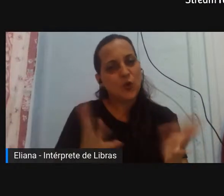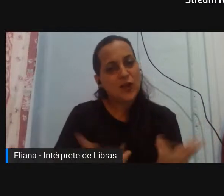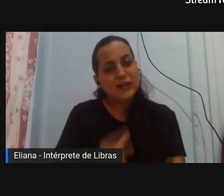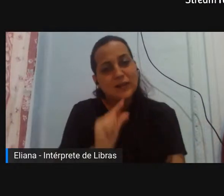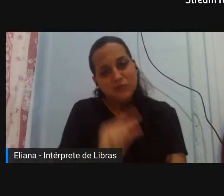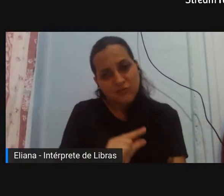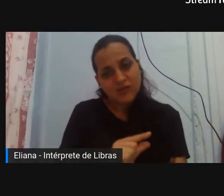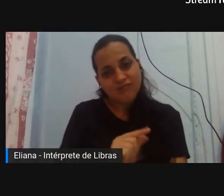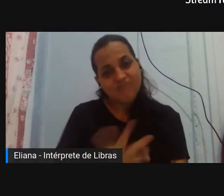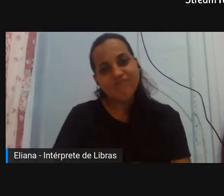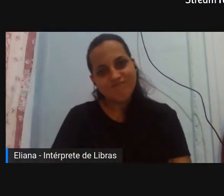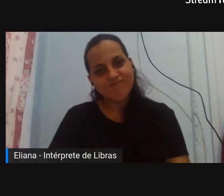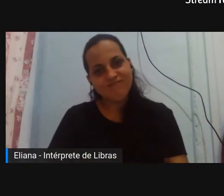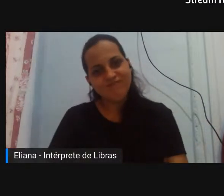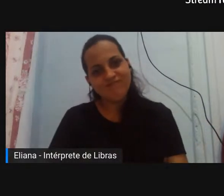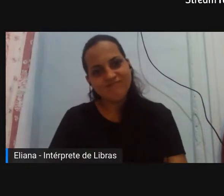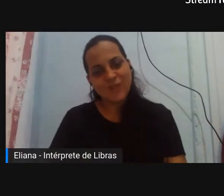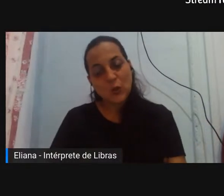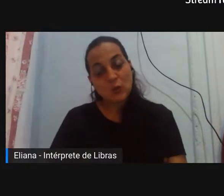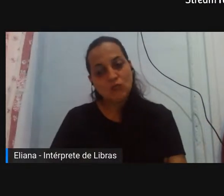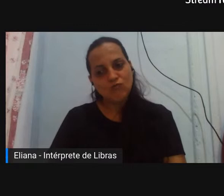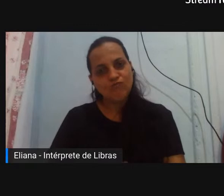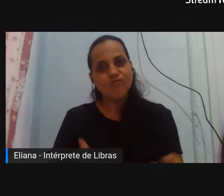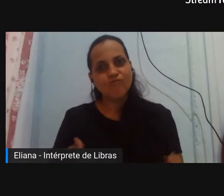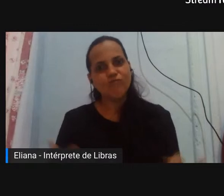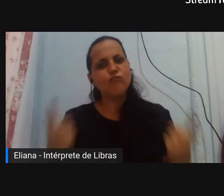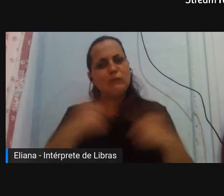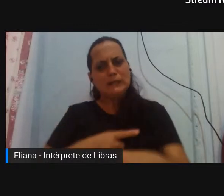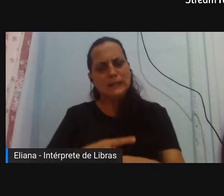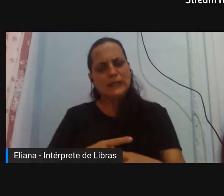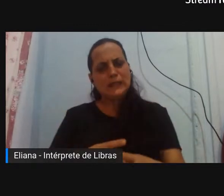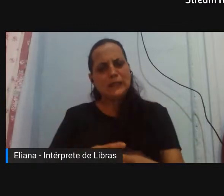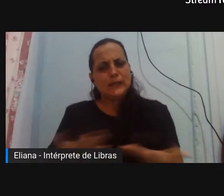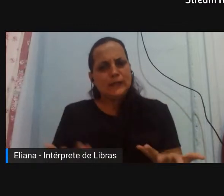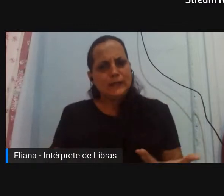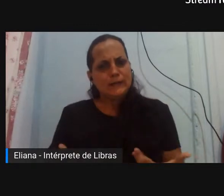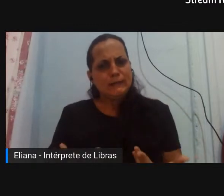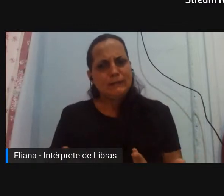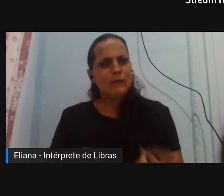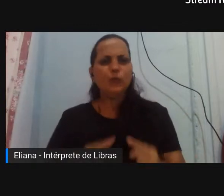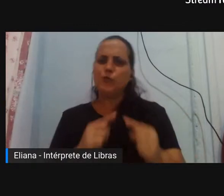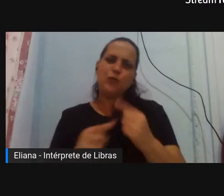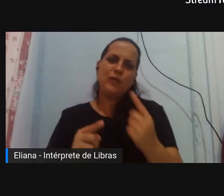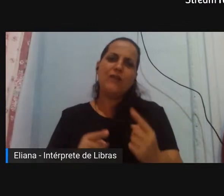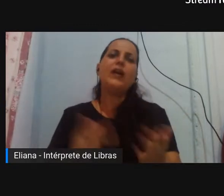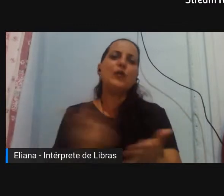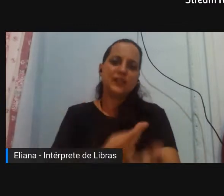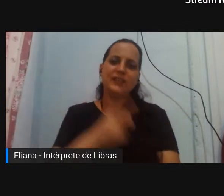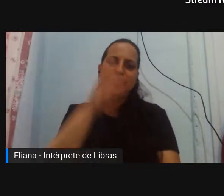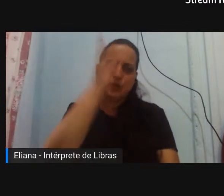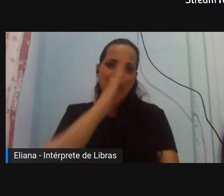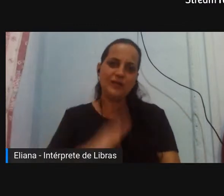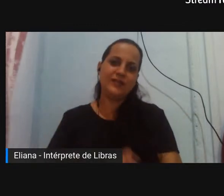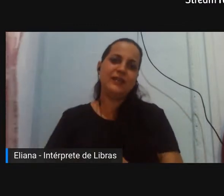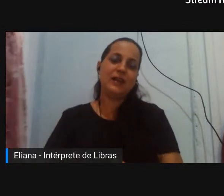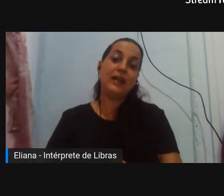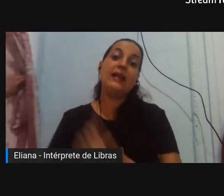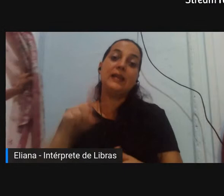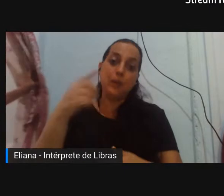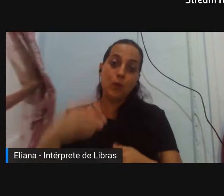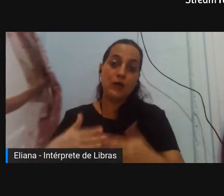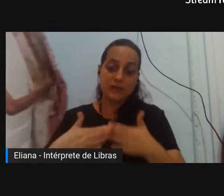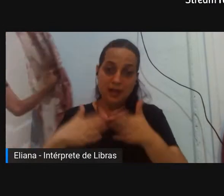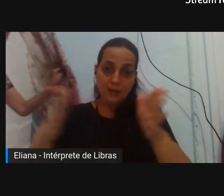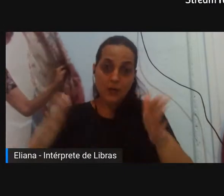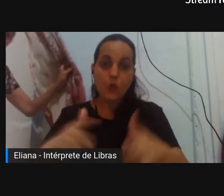Era uma inversão absolutamente perversa, essa que ocorria no Brasil. A ampliação das vagas das